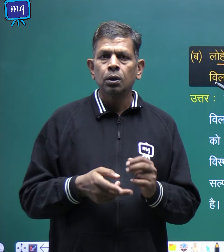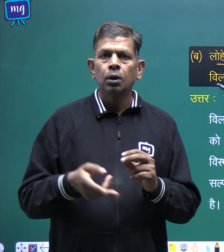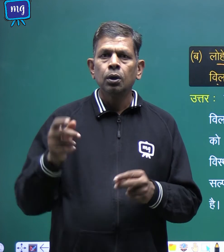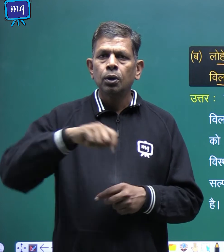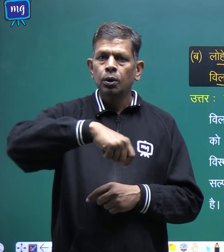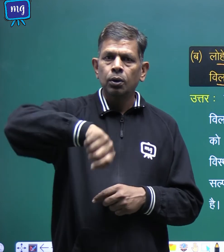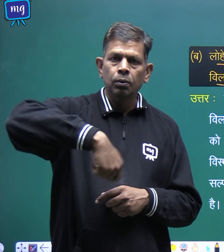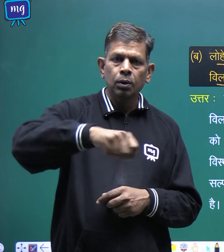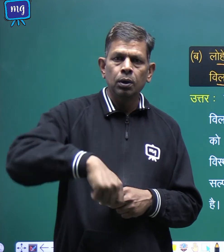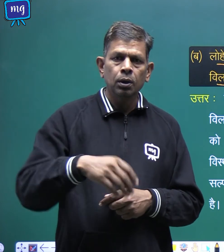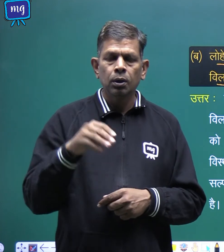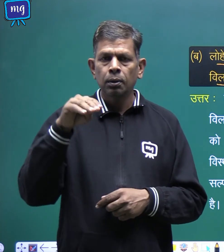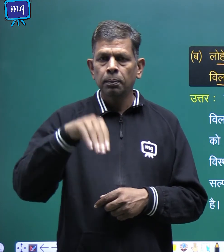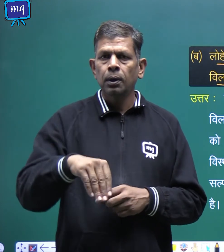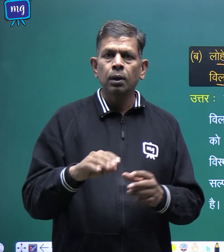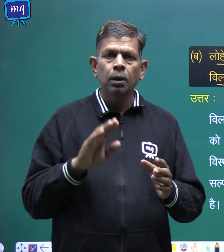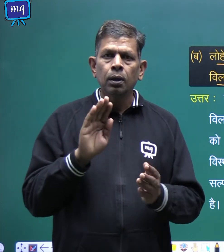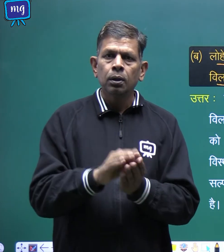विलयन में रखी जाती है।